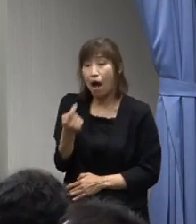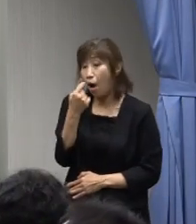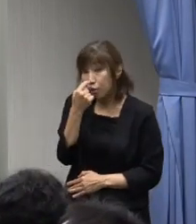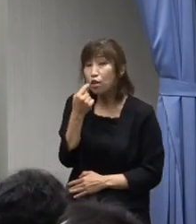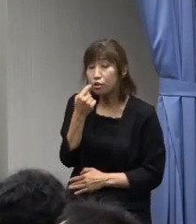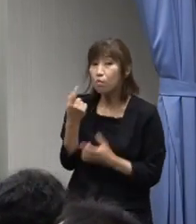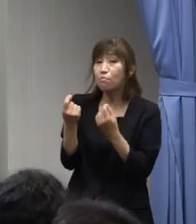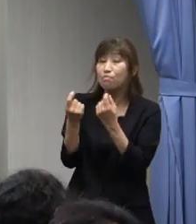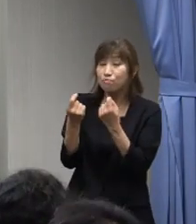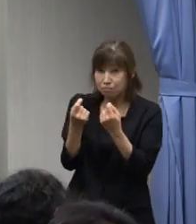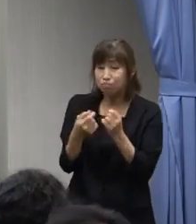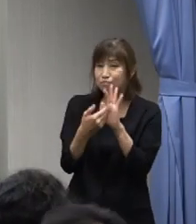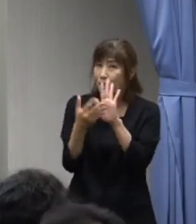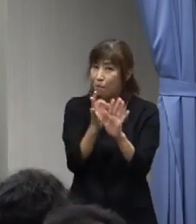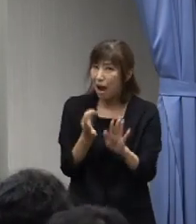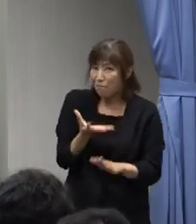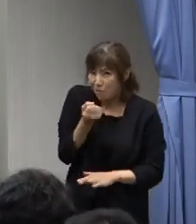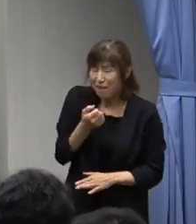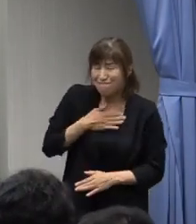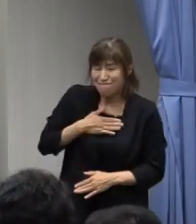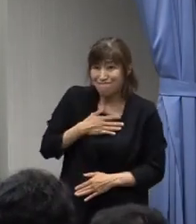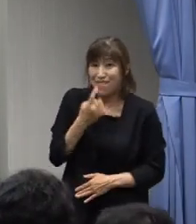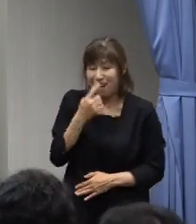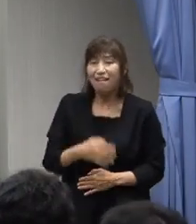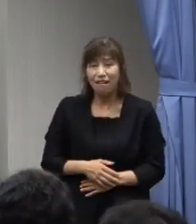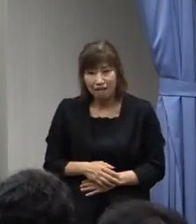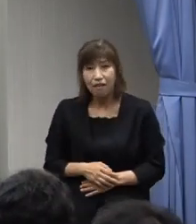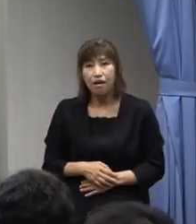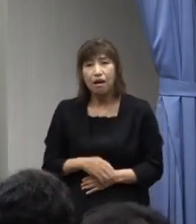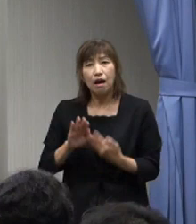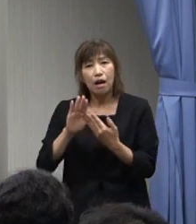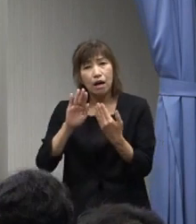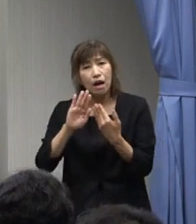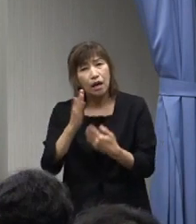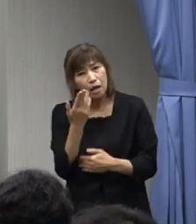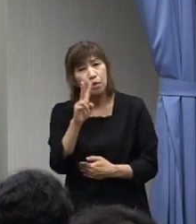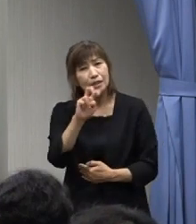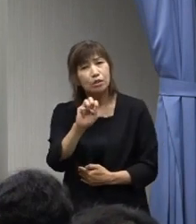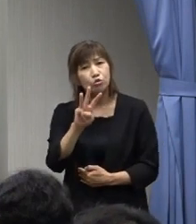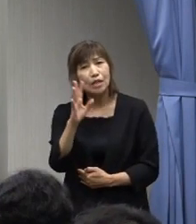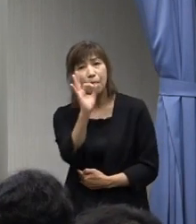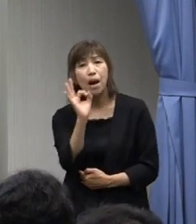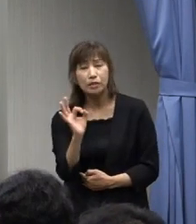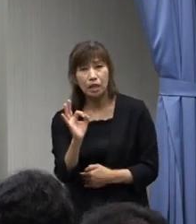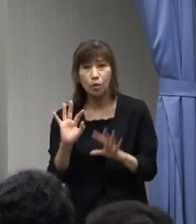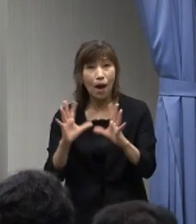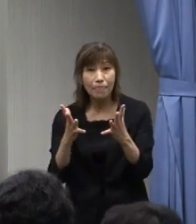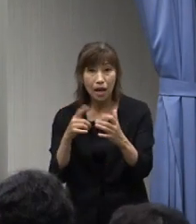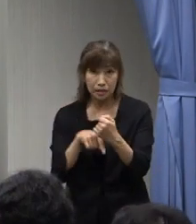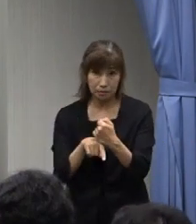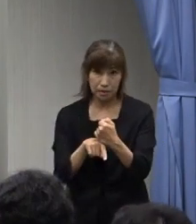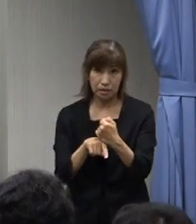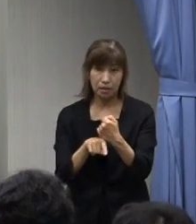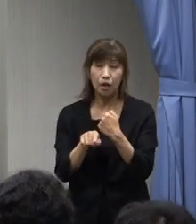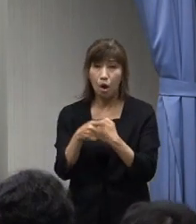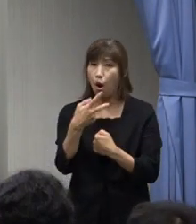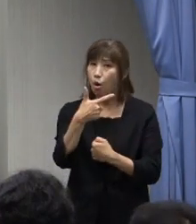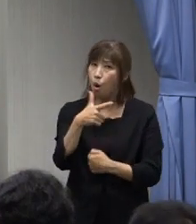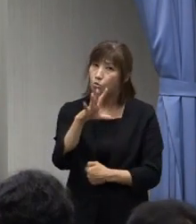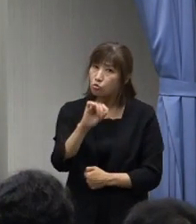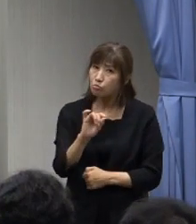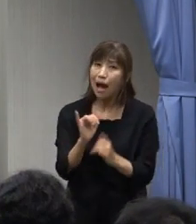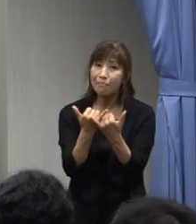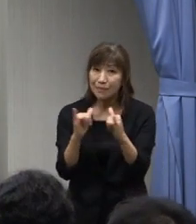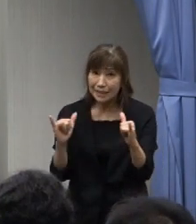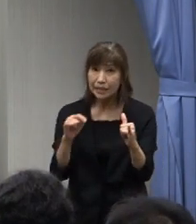という結果でした。でその中で 23% では抗体がないという結果です。でこの 23%、6万人の